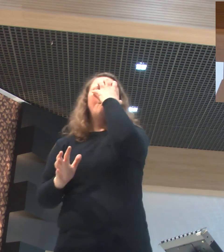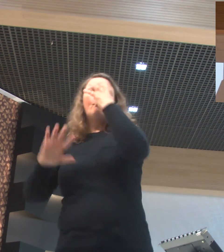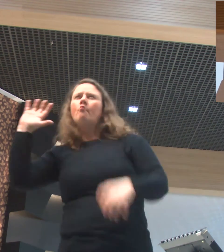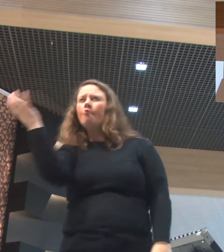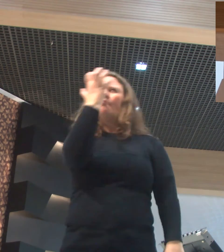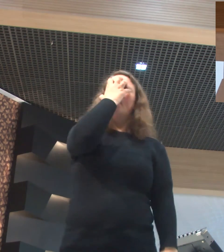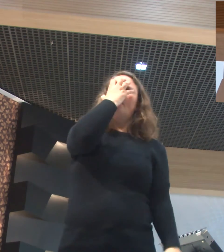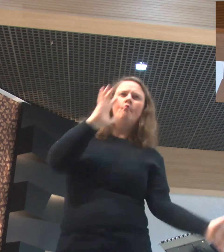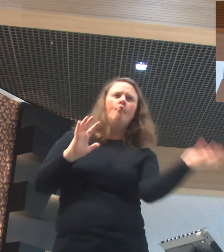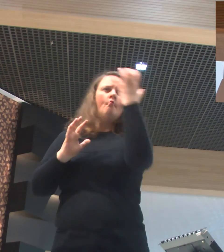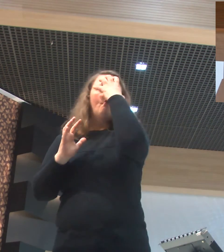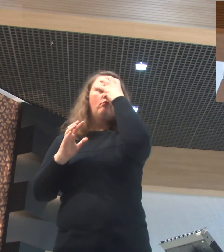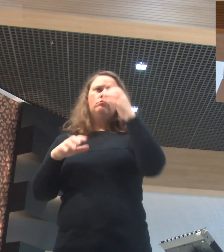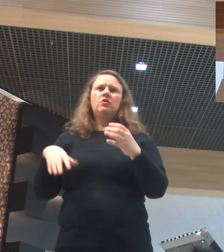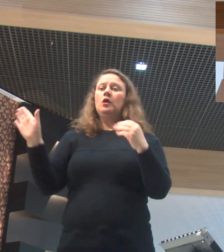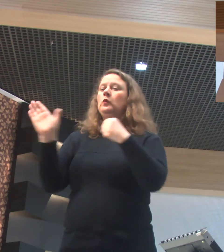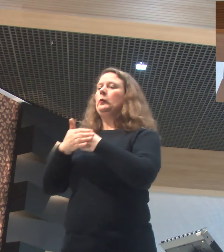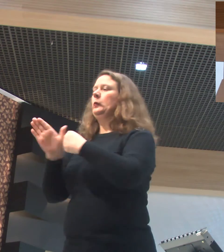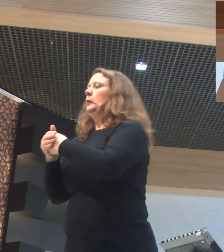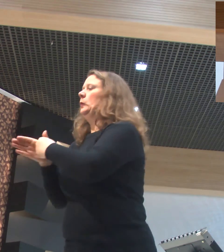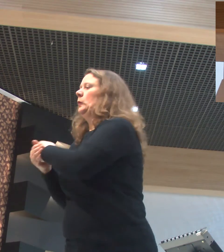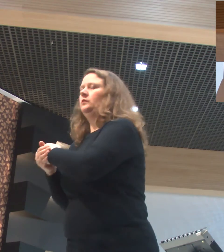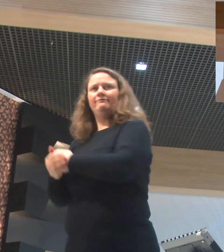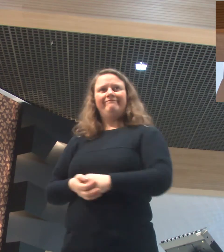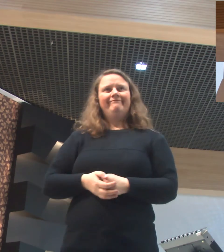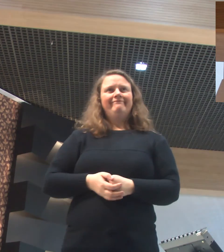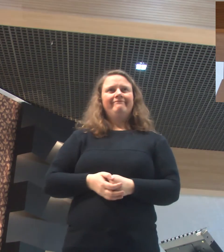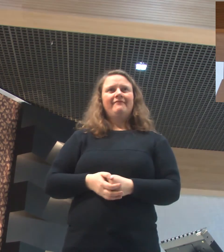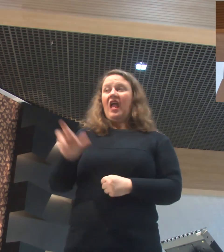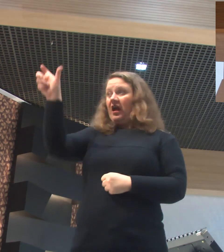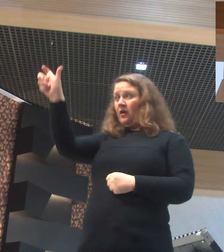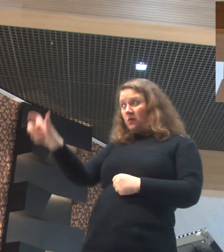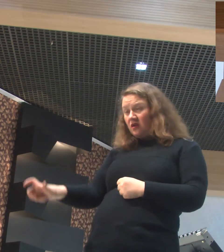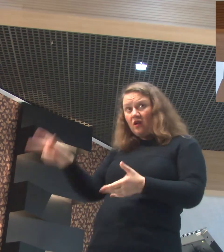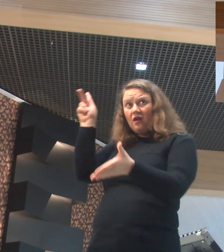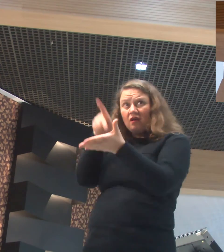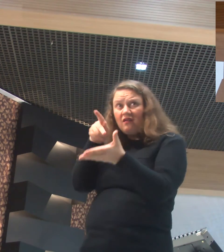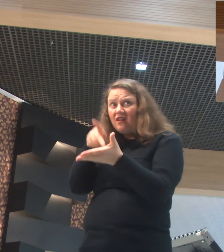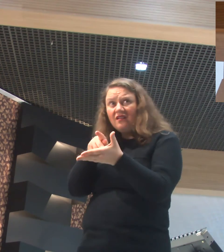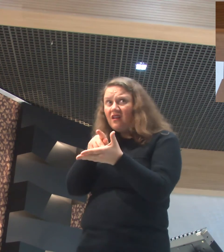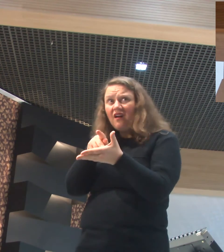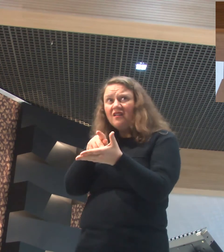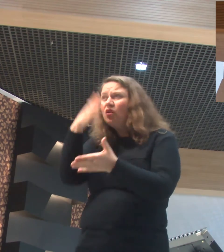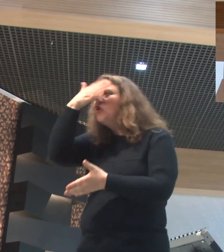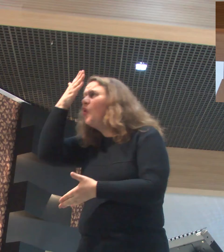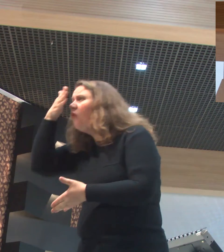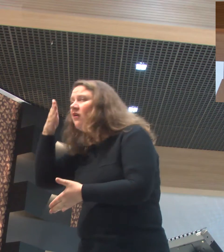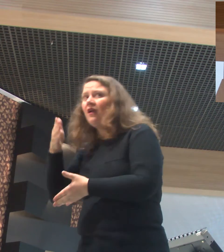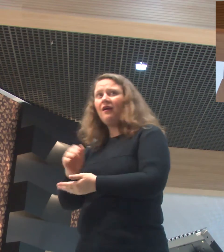escondiam atrás dessas máscaras. A verdadeira pessoa não aparecia. Então, toda